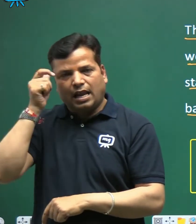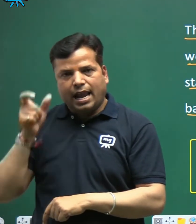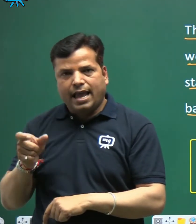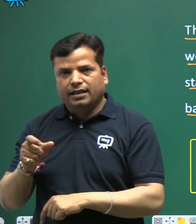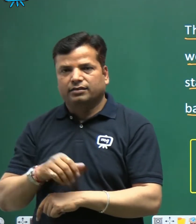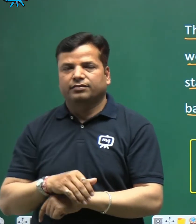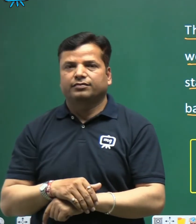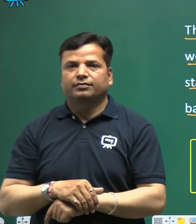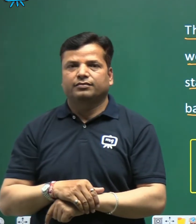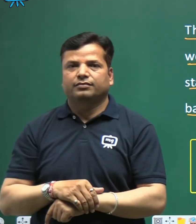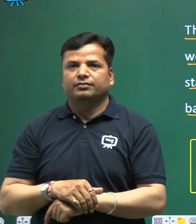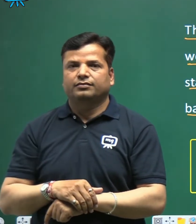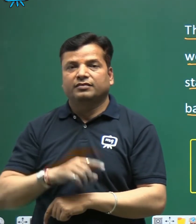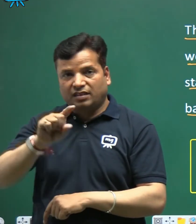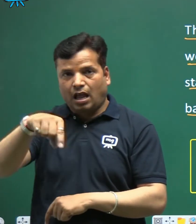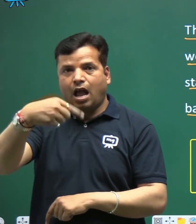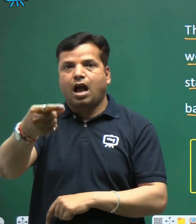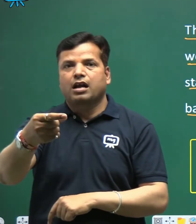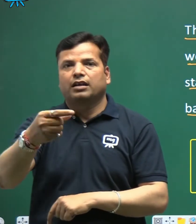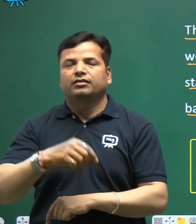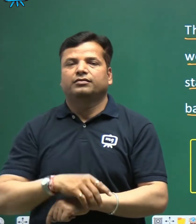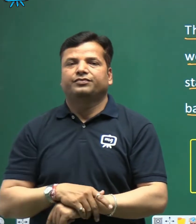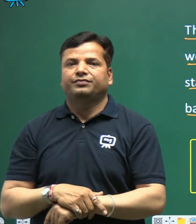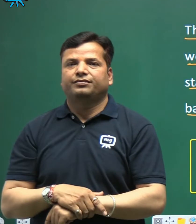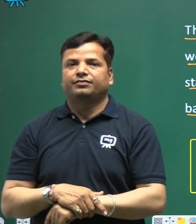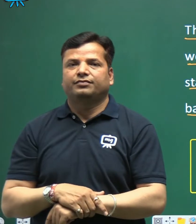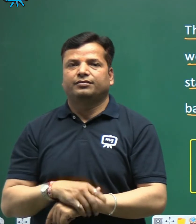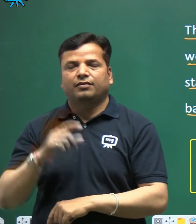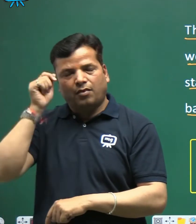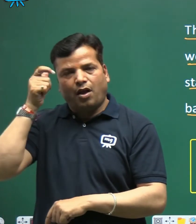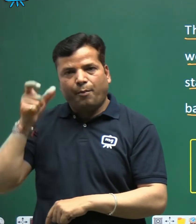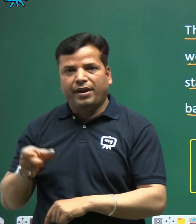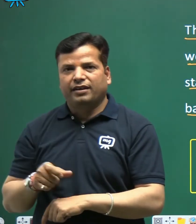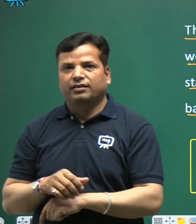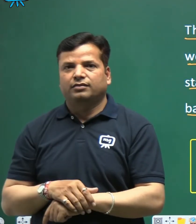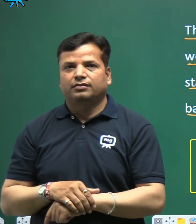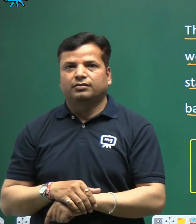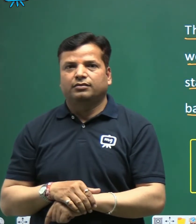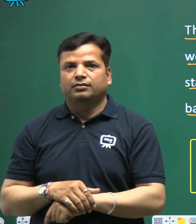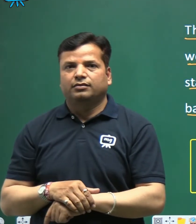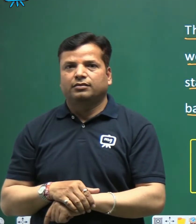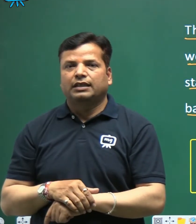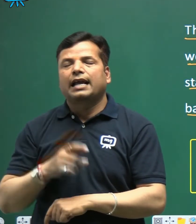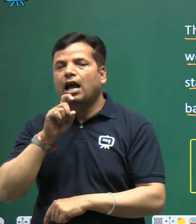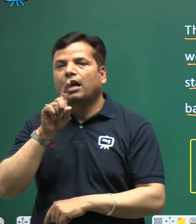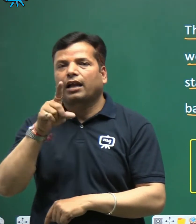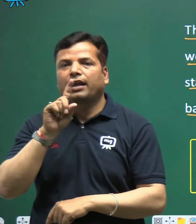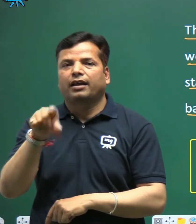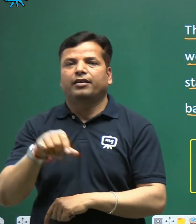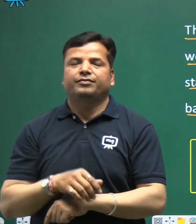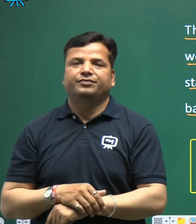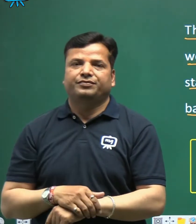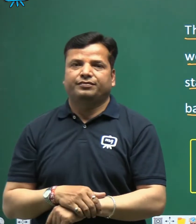next, ugly, bid, कहना,